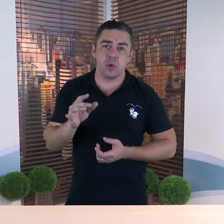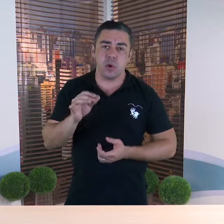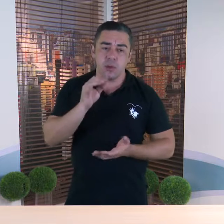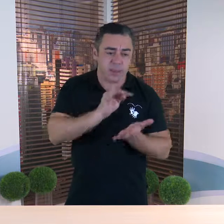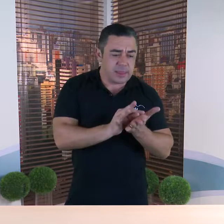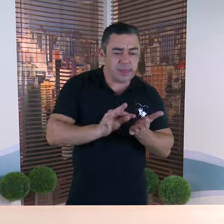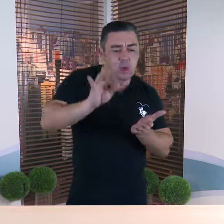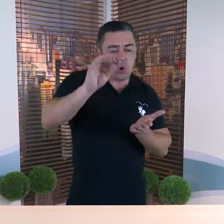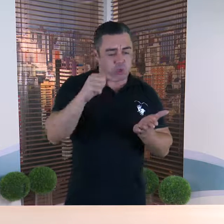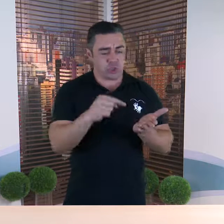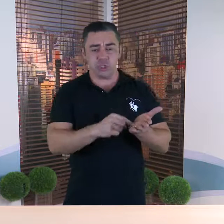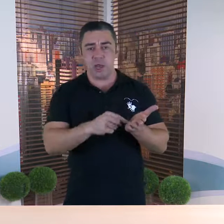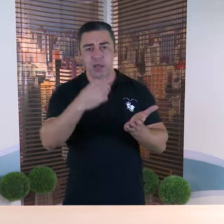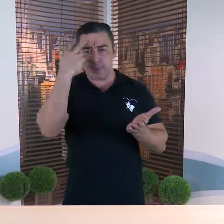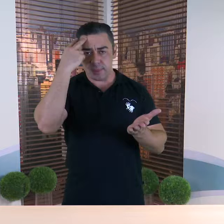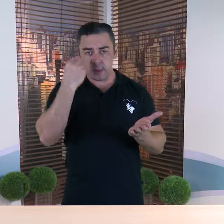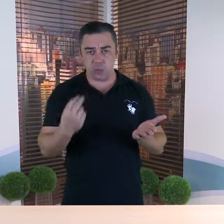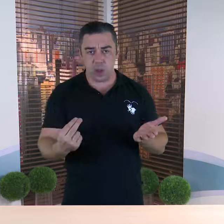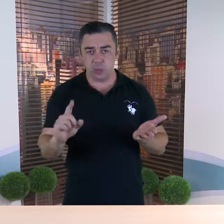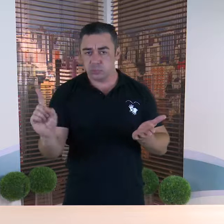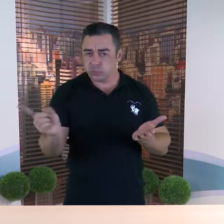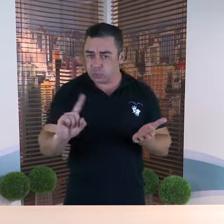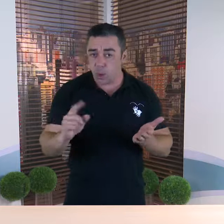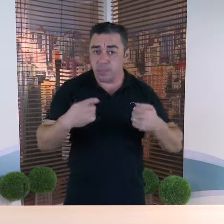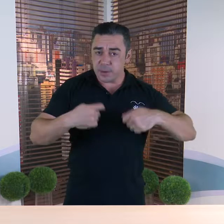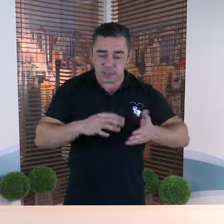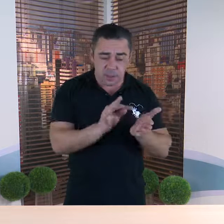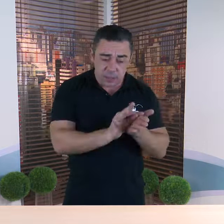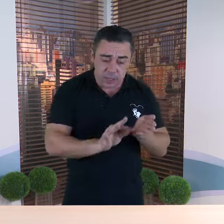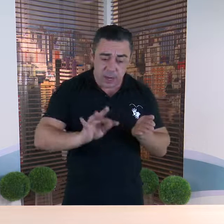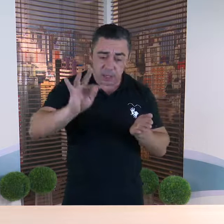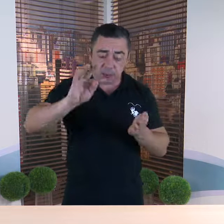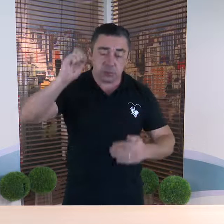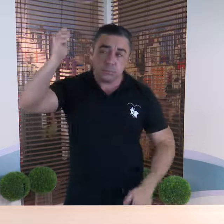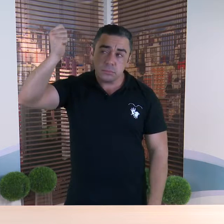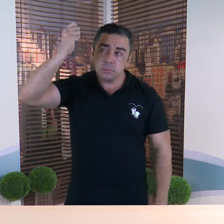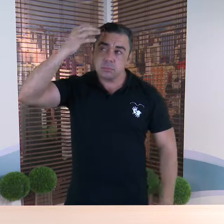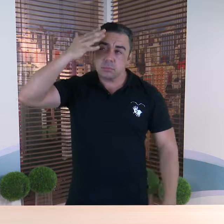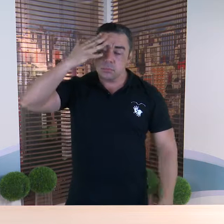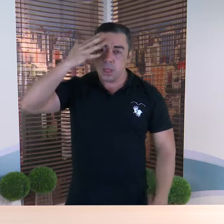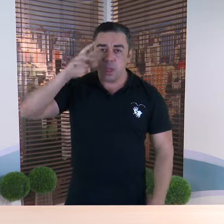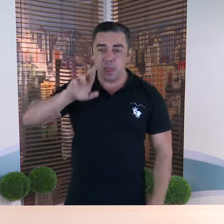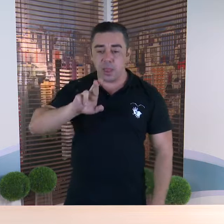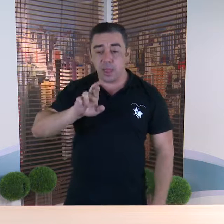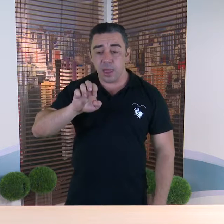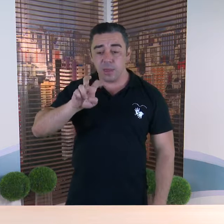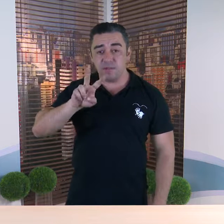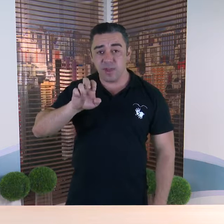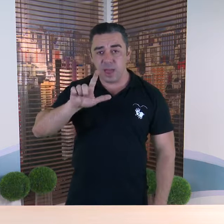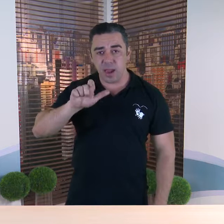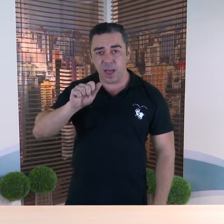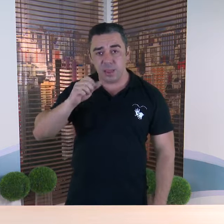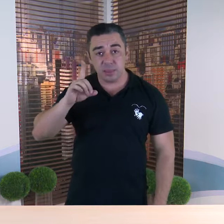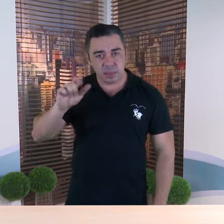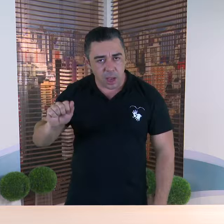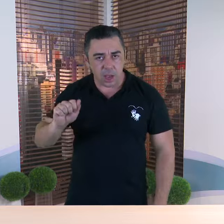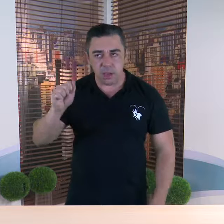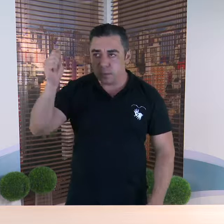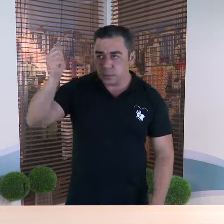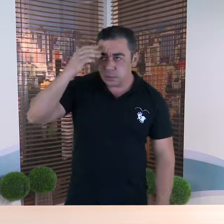por meio de alguma teologia natural. Precisamos de uma teologia revelada mediante uma revelação